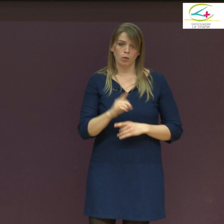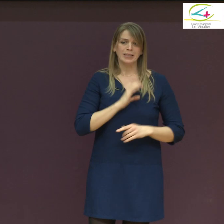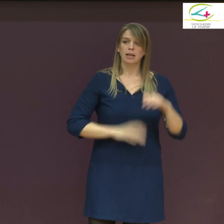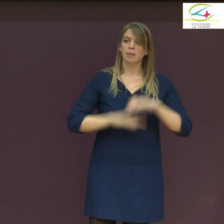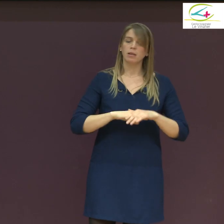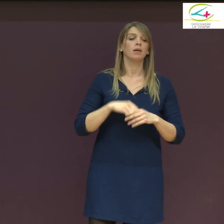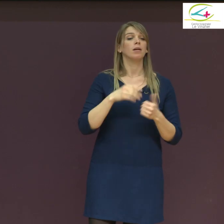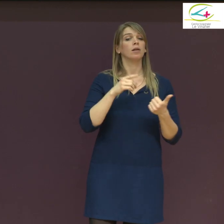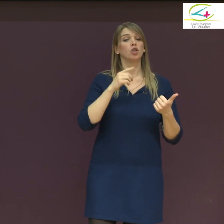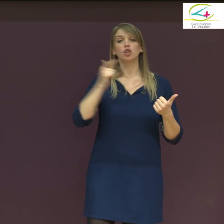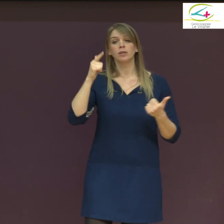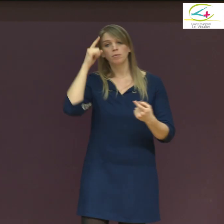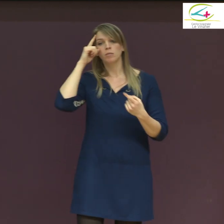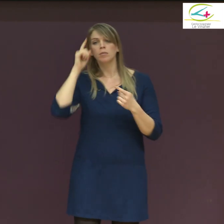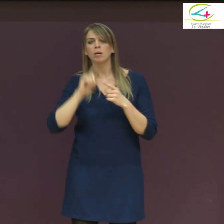pensez?